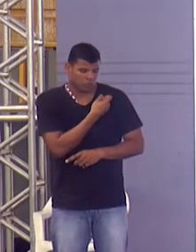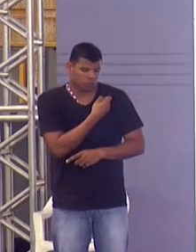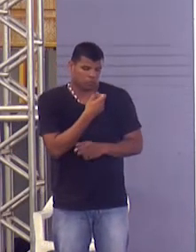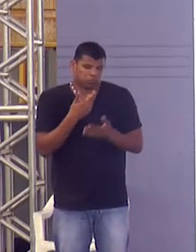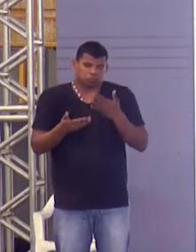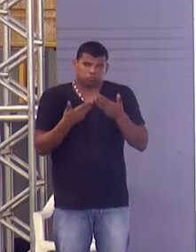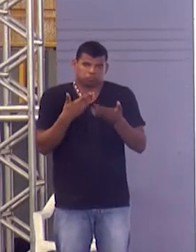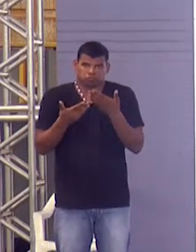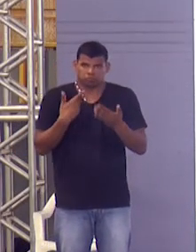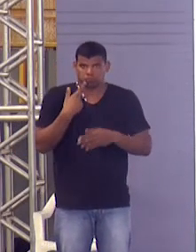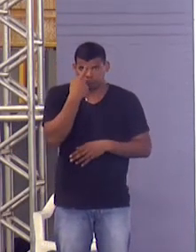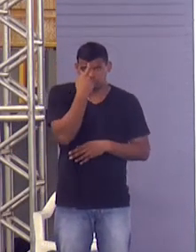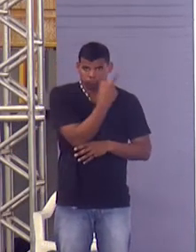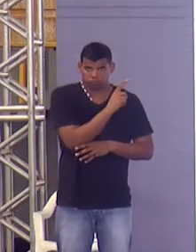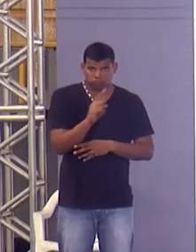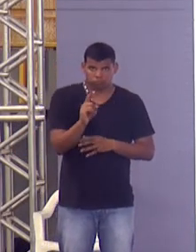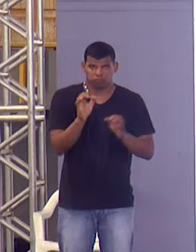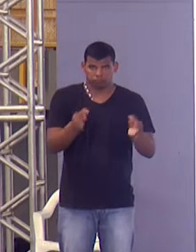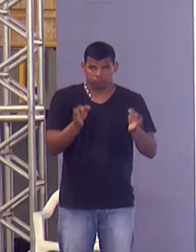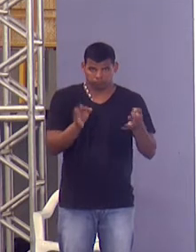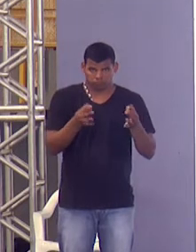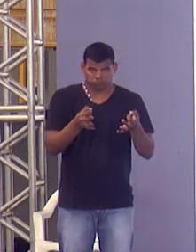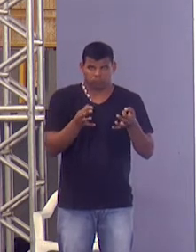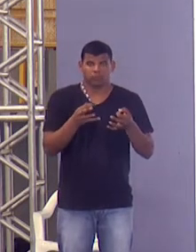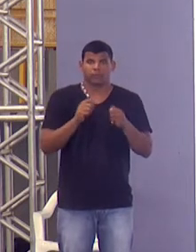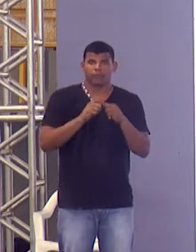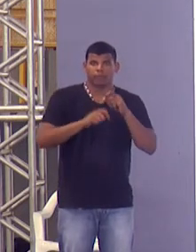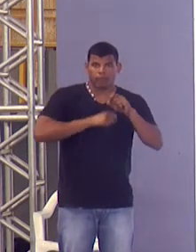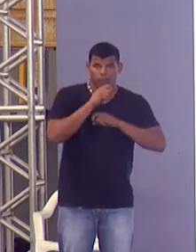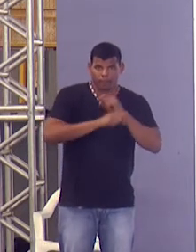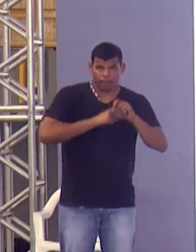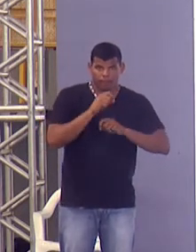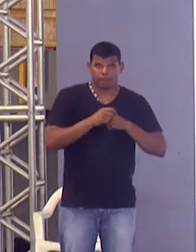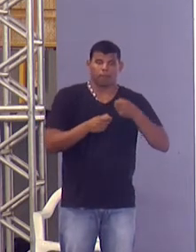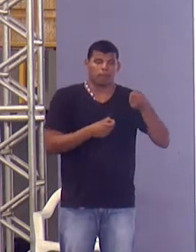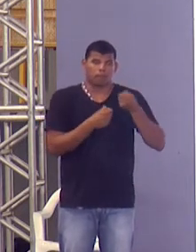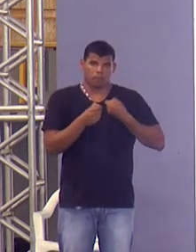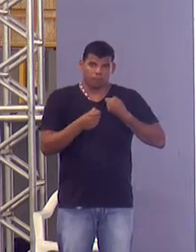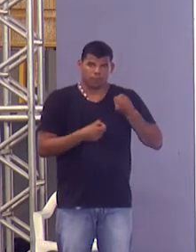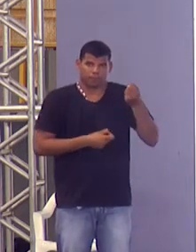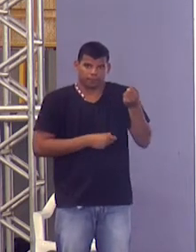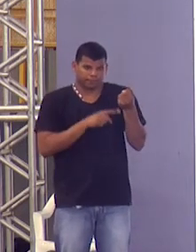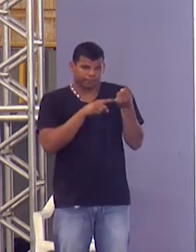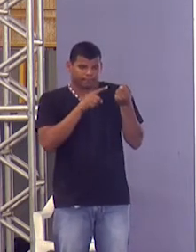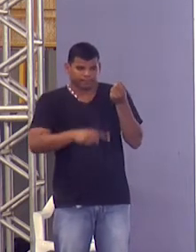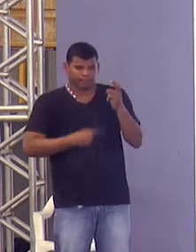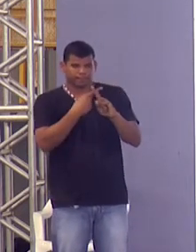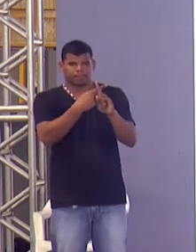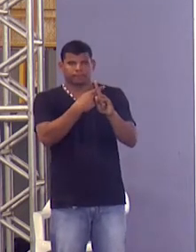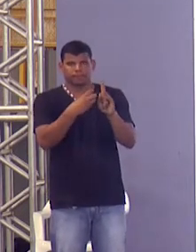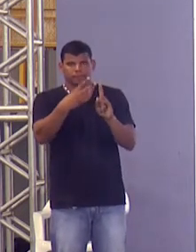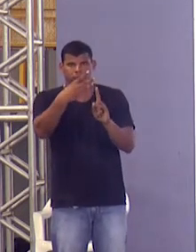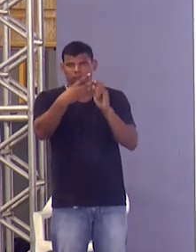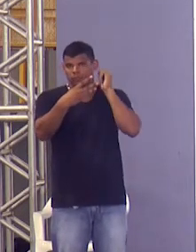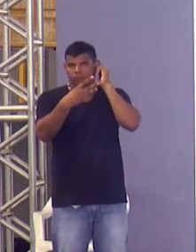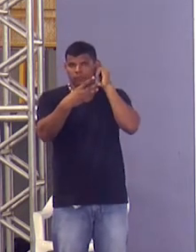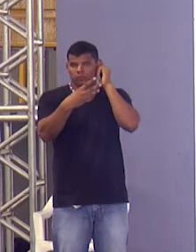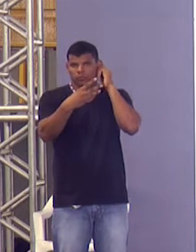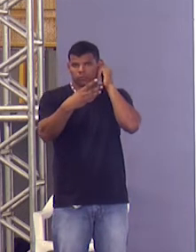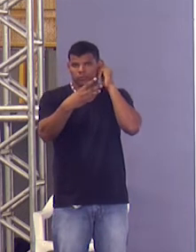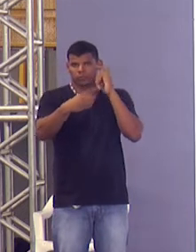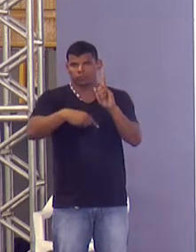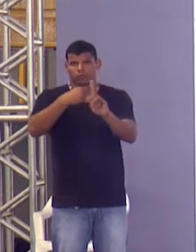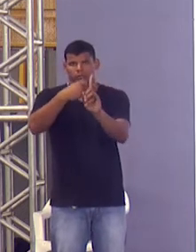número. Aí o problema foi que ela fez. Pegou esse número, multiplicou por 3,